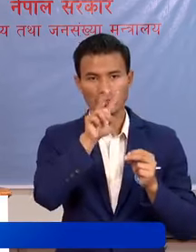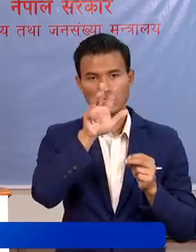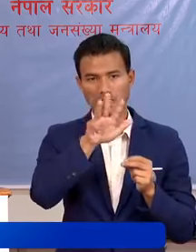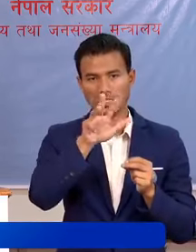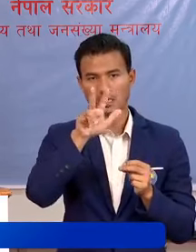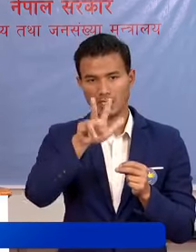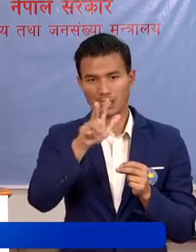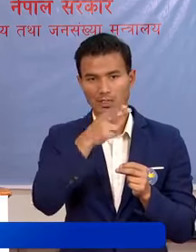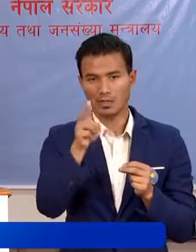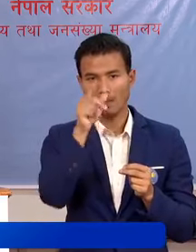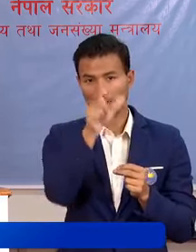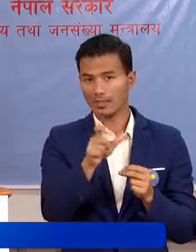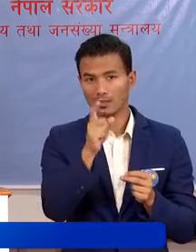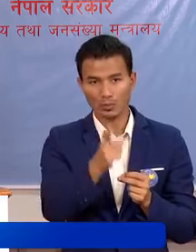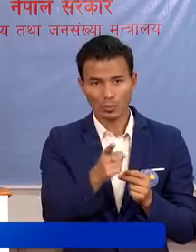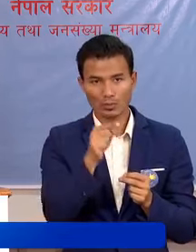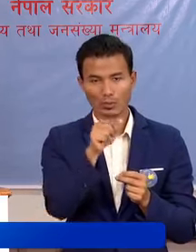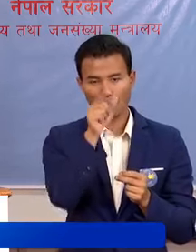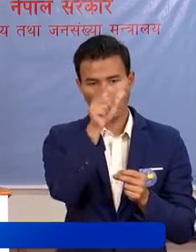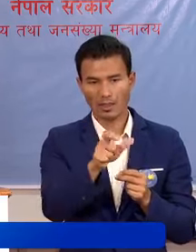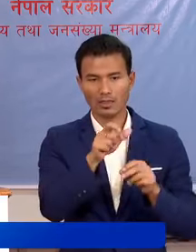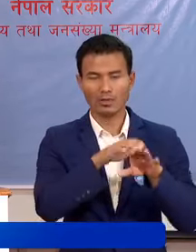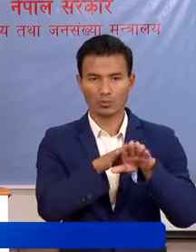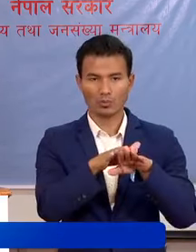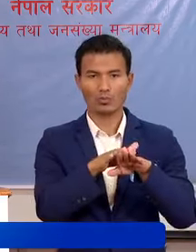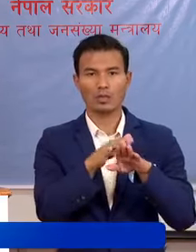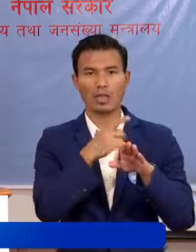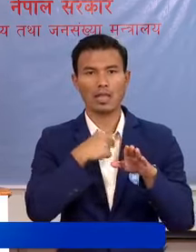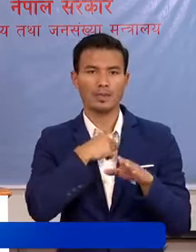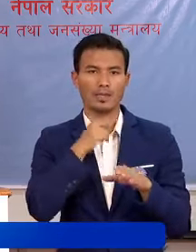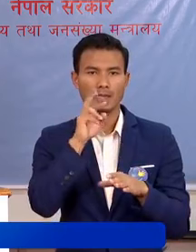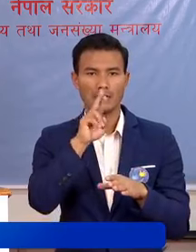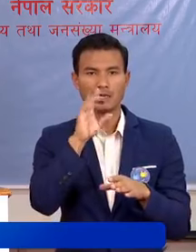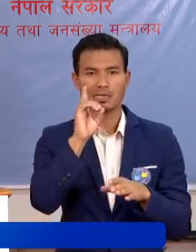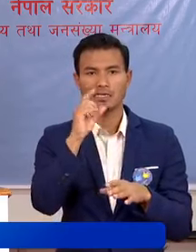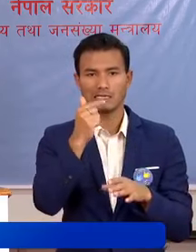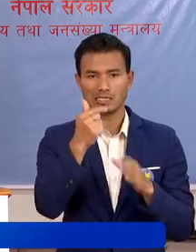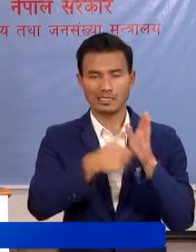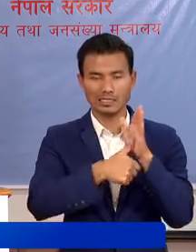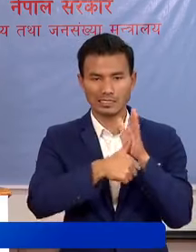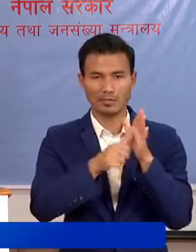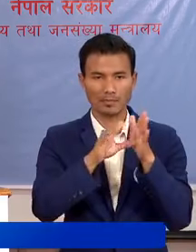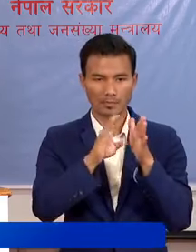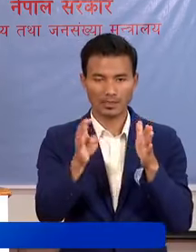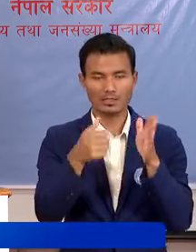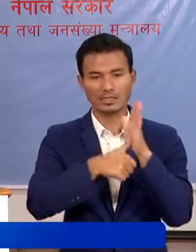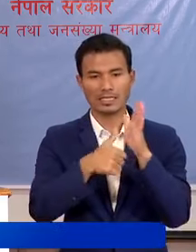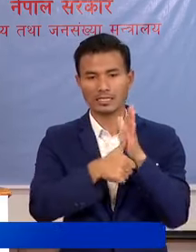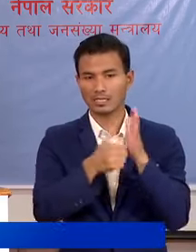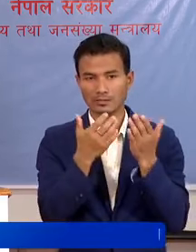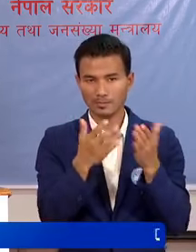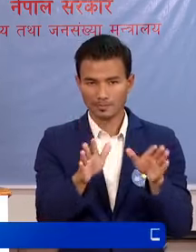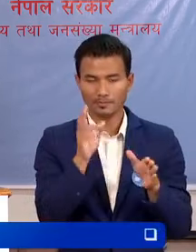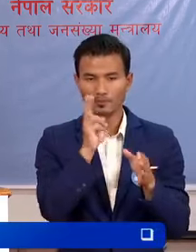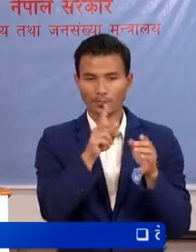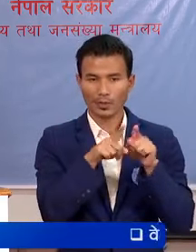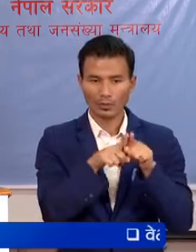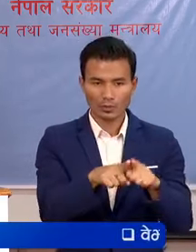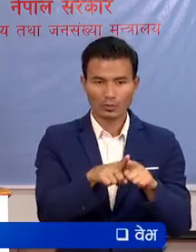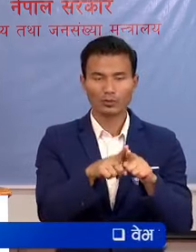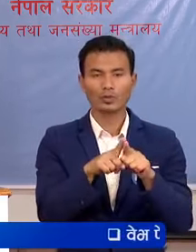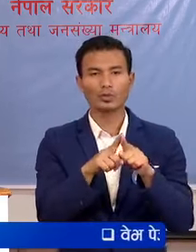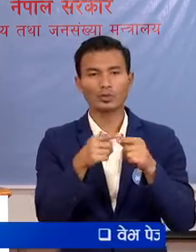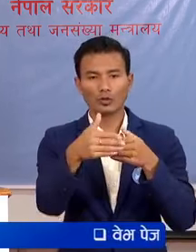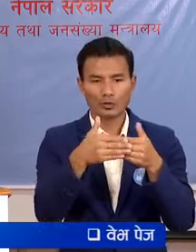ब्याक्तियोर होन ती ब्याक्तियोर लाई हमिले चाहिए रैपीड टेस्ट बाटा हमिले वहांको जात पड़ताल गर्यों ते संगई वहां